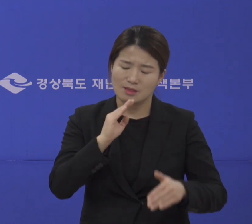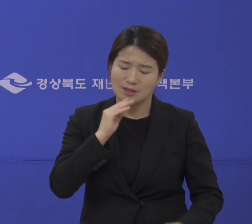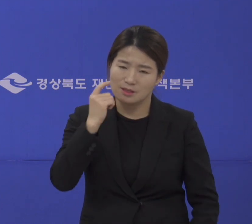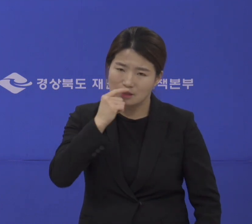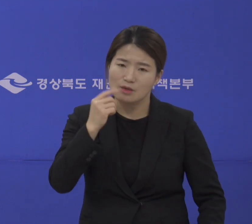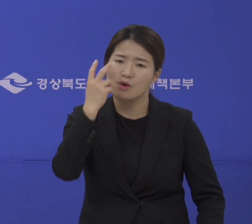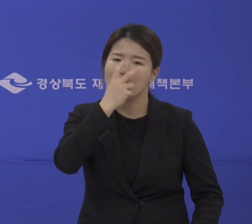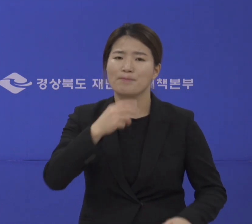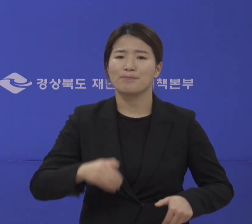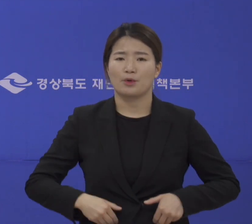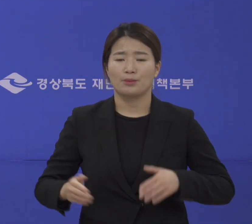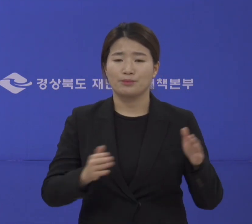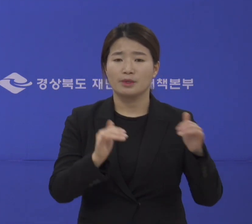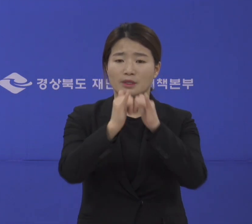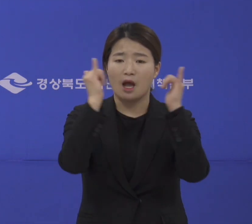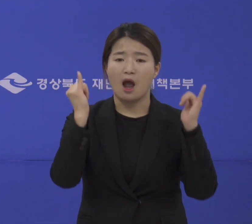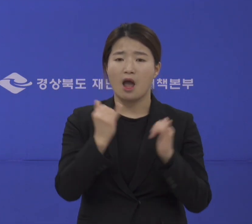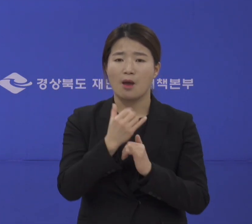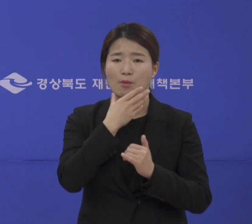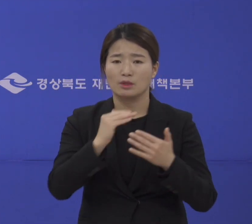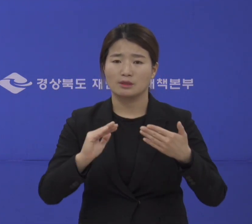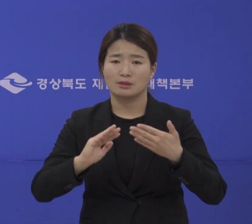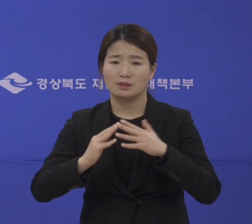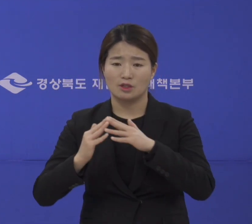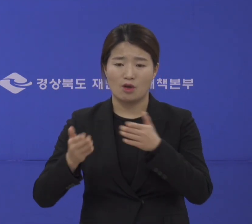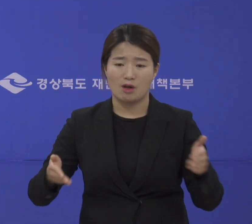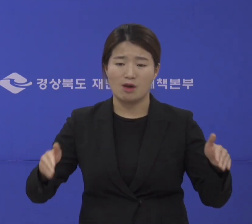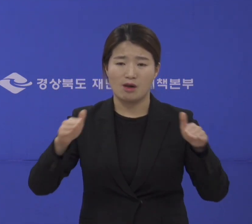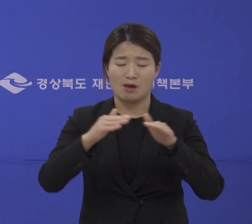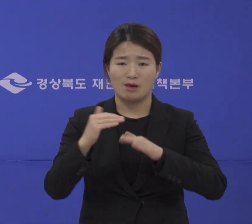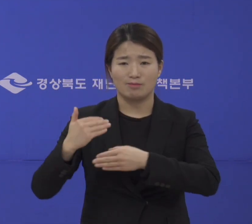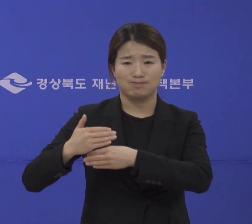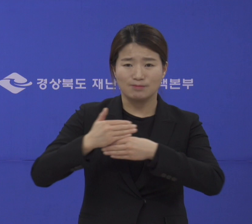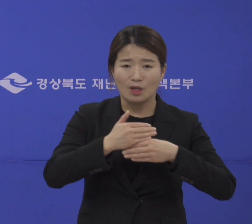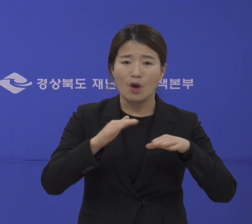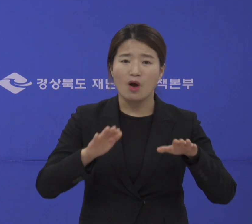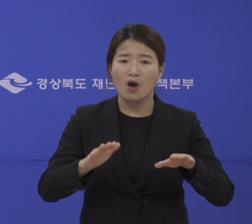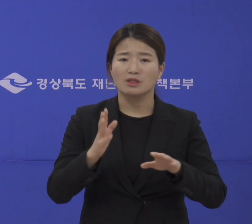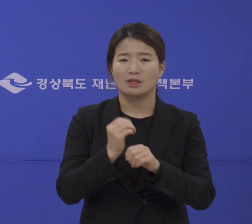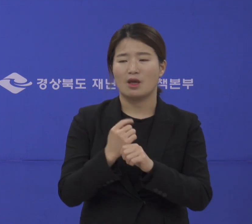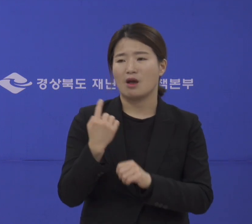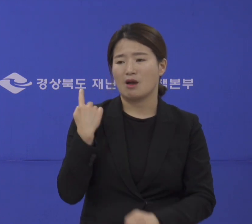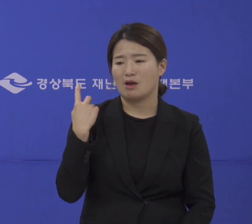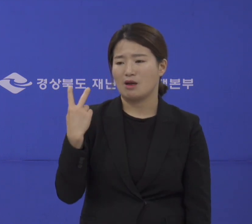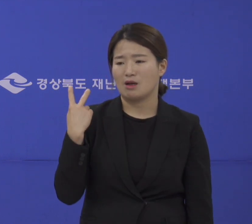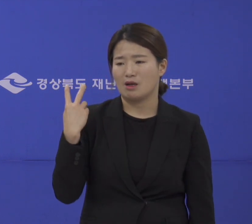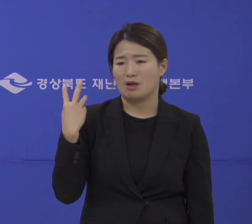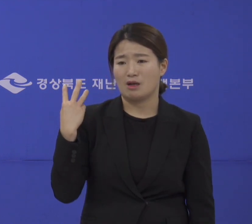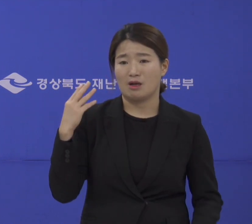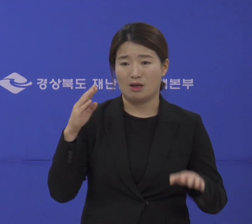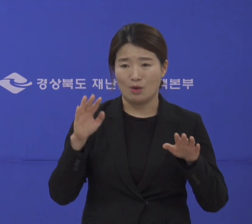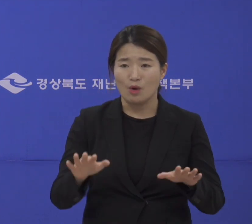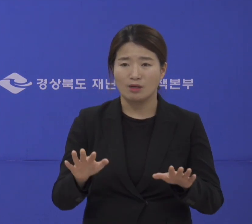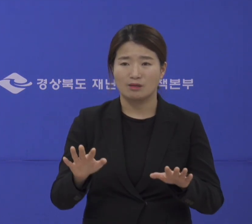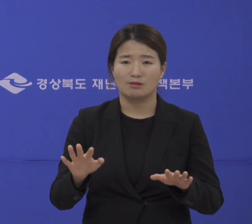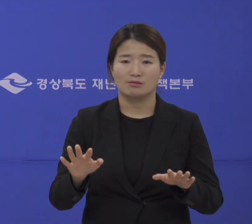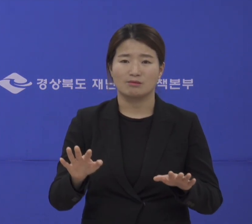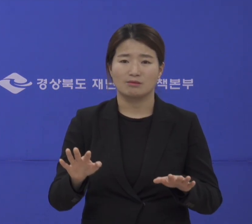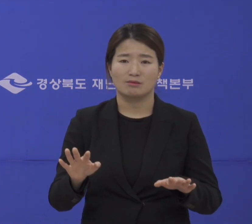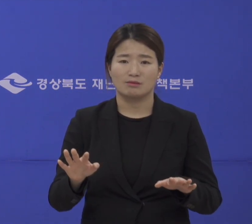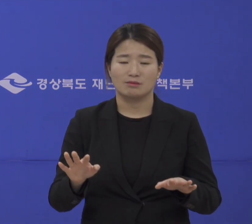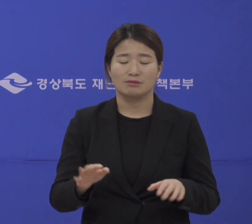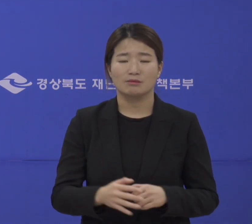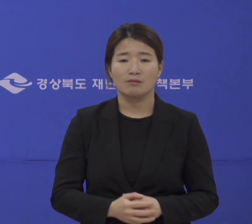또 사회복지시설 코트 격리에 대해서 오늘 3일차 들어갔습니다. 그래서 저들이